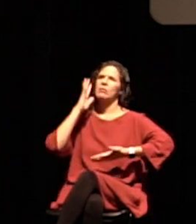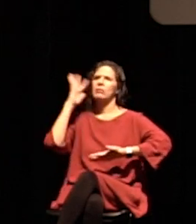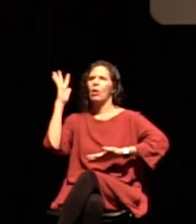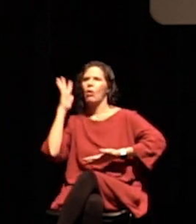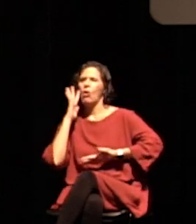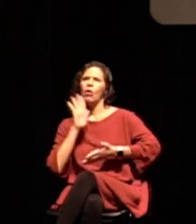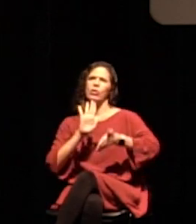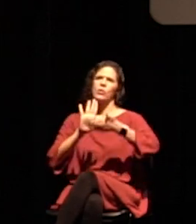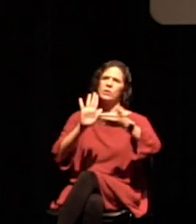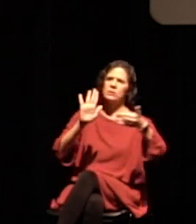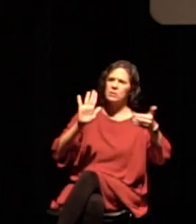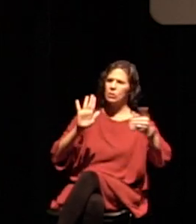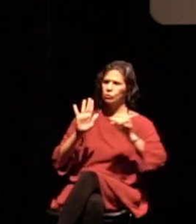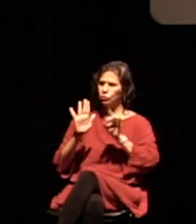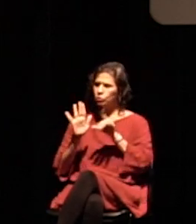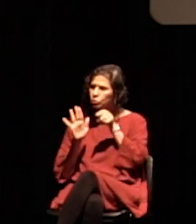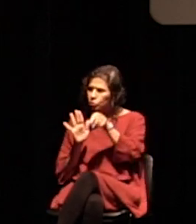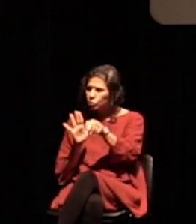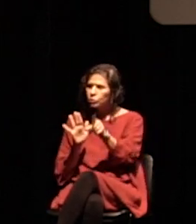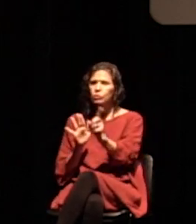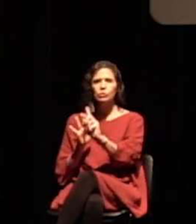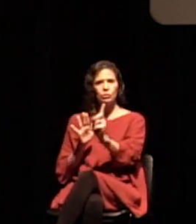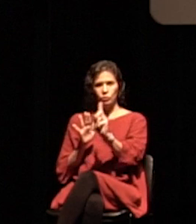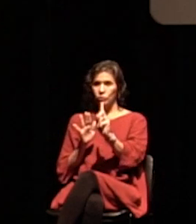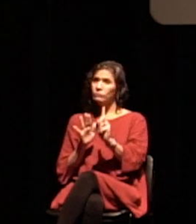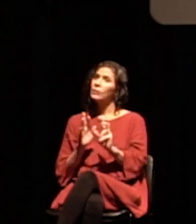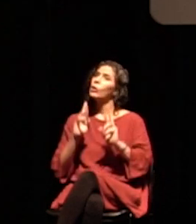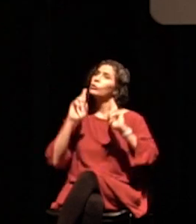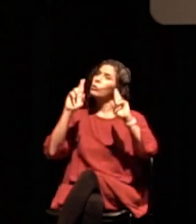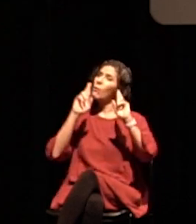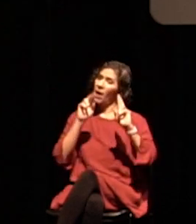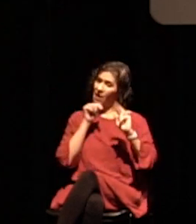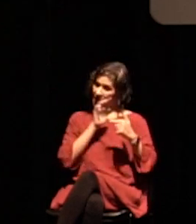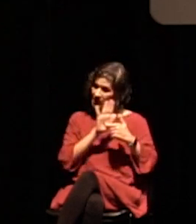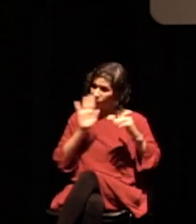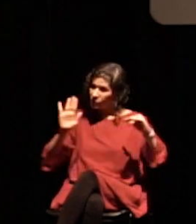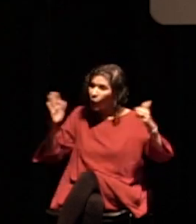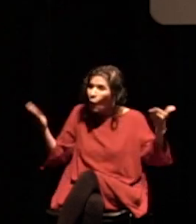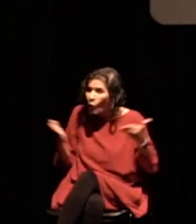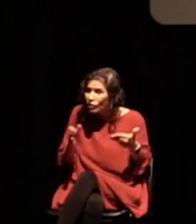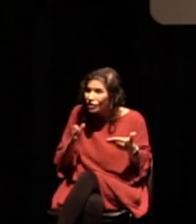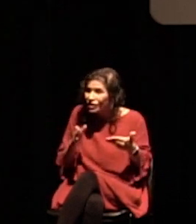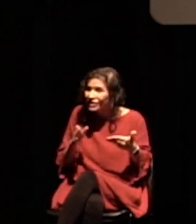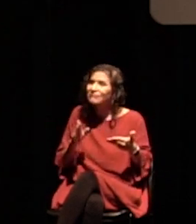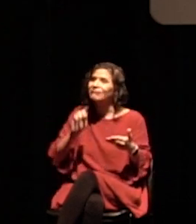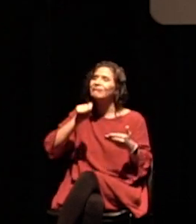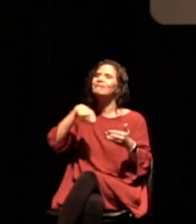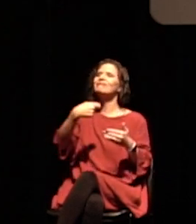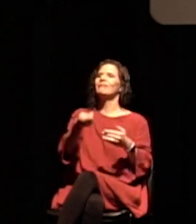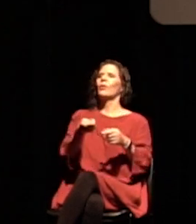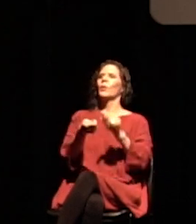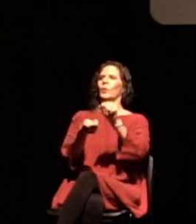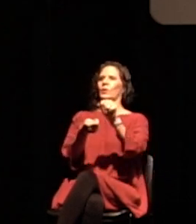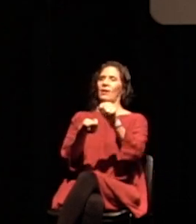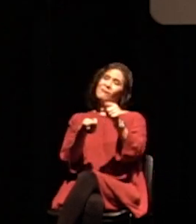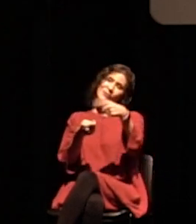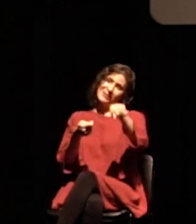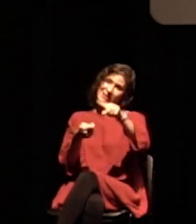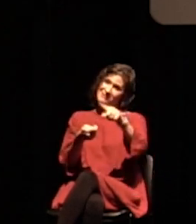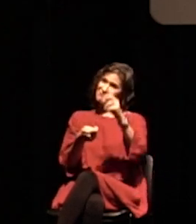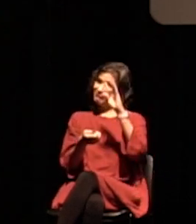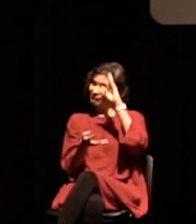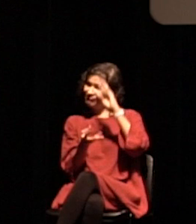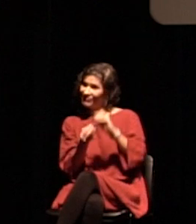teóricos, estéticos, mas ela é, espero que seja, né, gente? Vocês é que vão dizer, uma exposição que